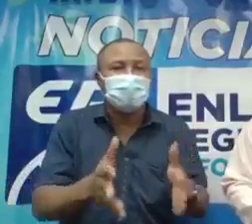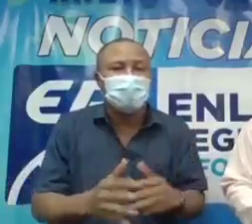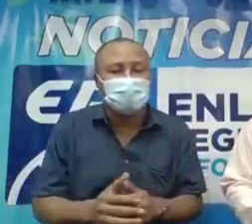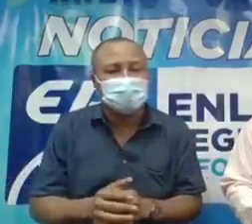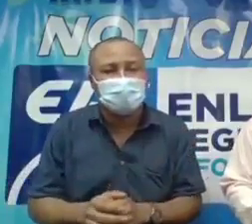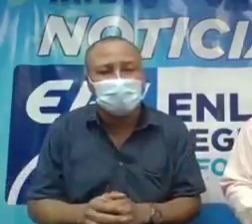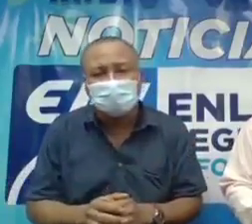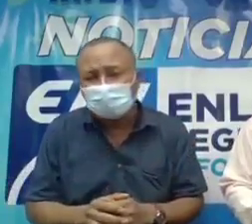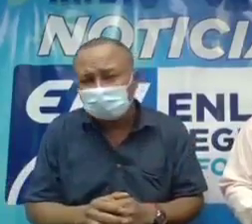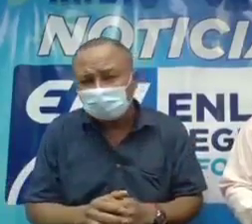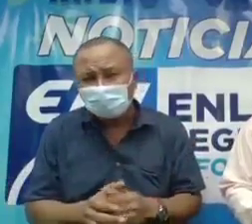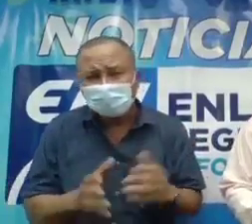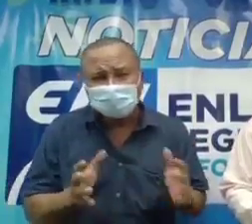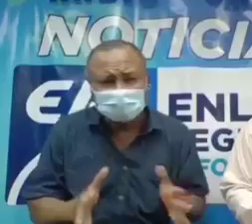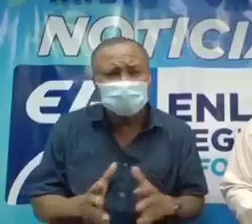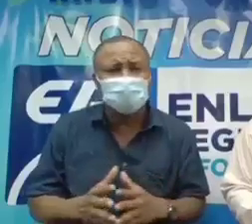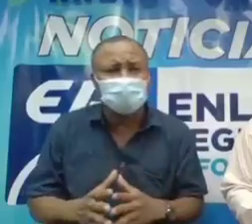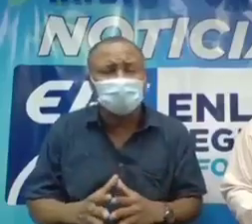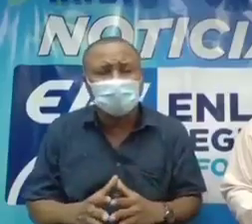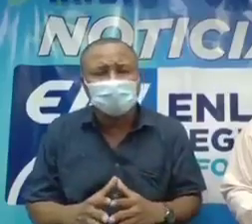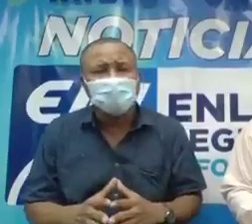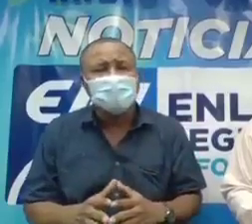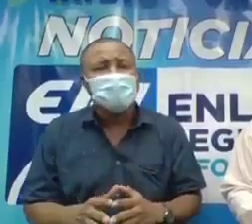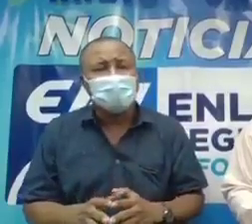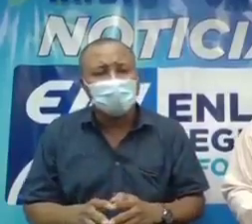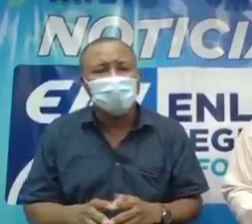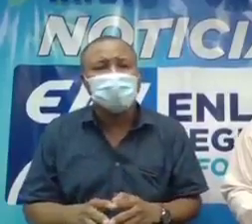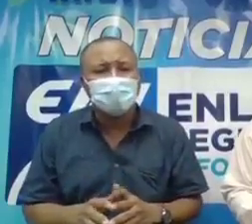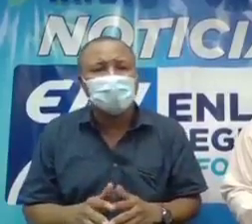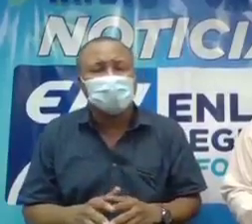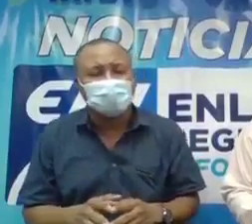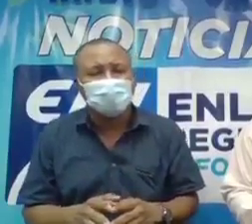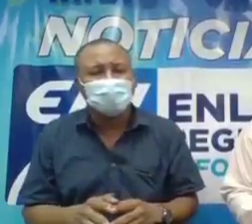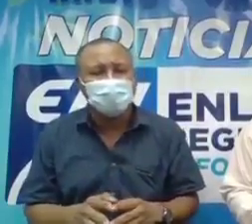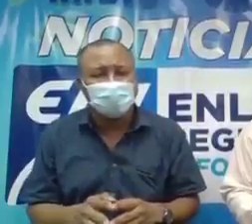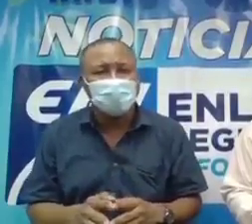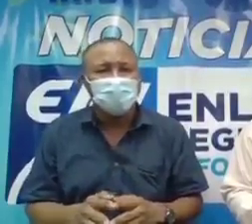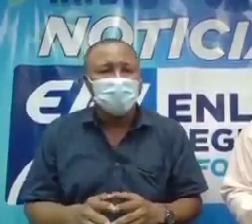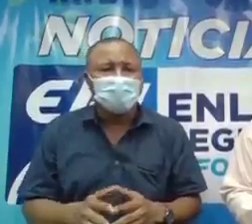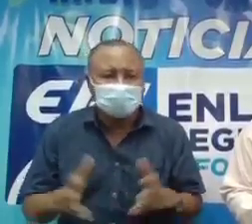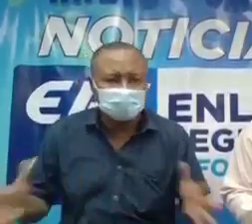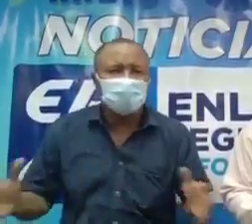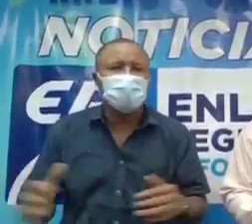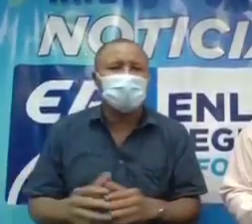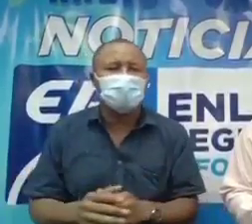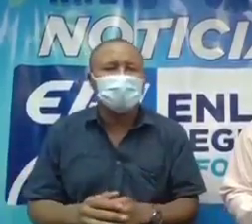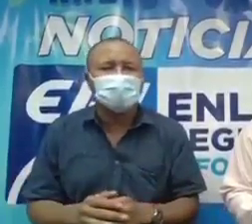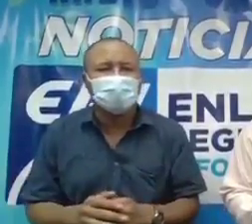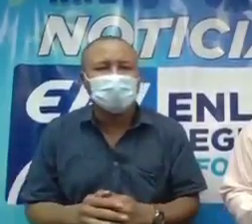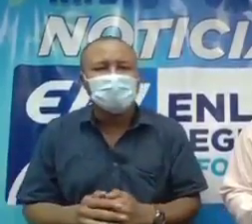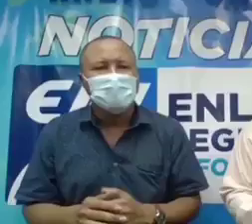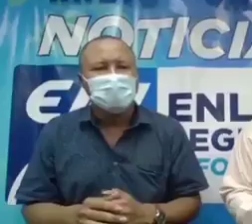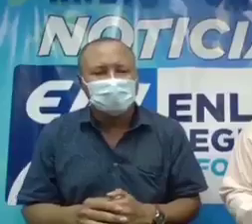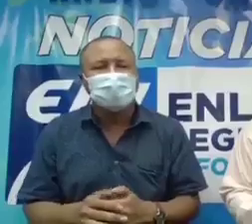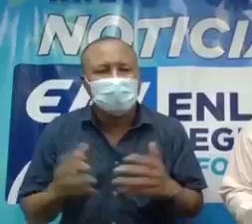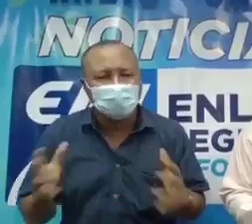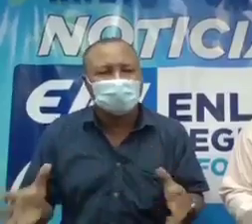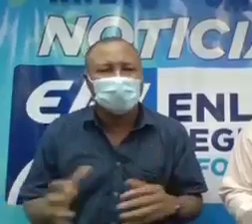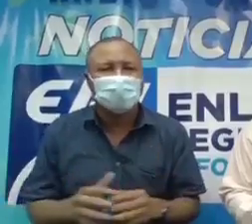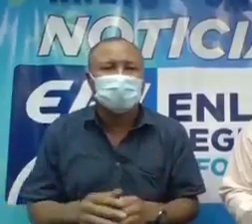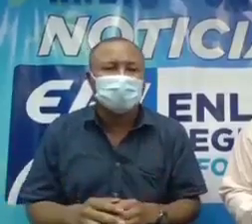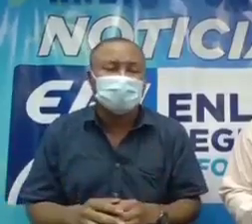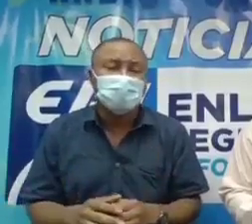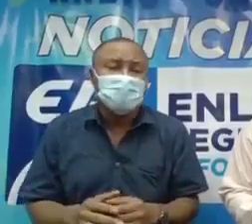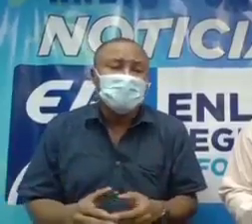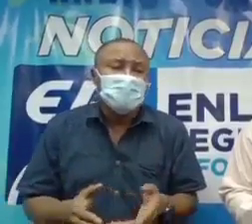sobre esa censo vehicular que lo denunciamos con Tony Quiñones, que este medio de comunicación fue testigo